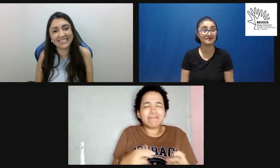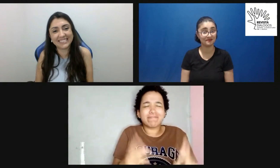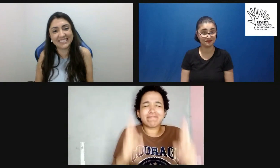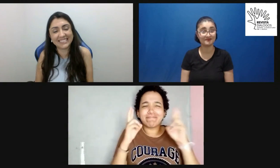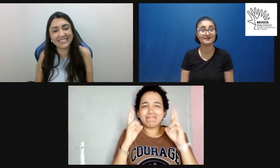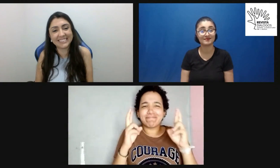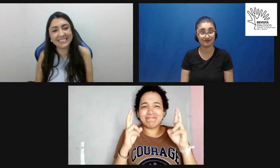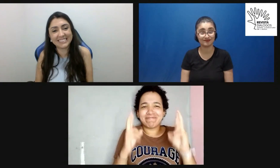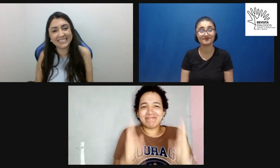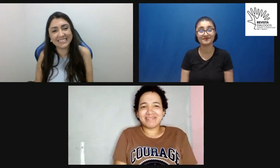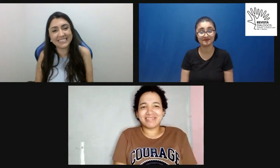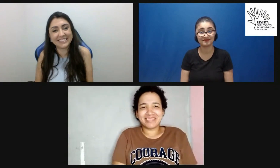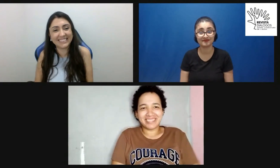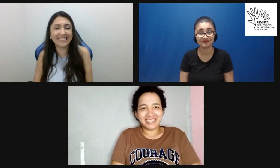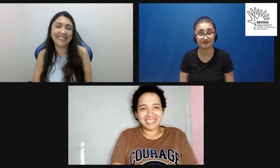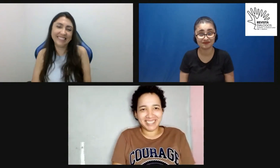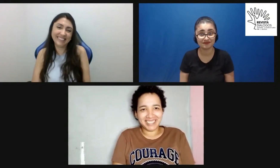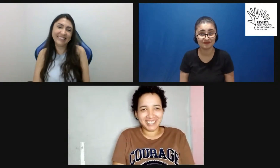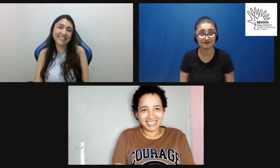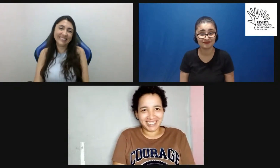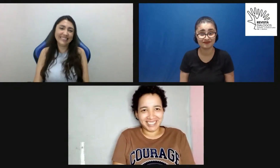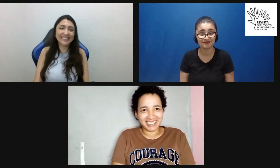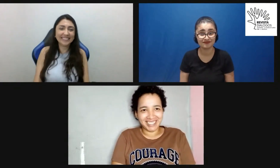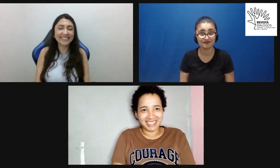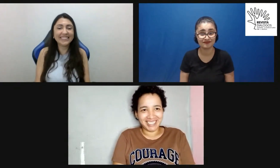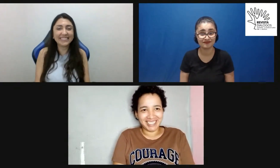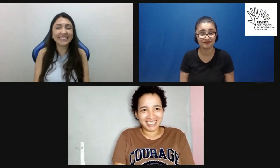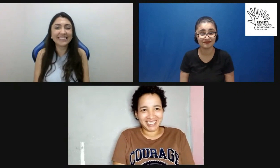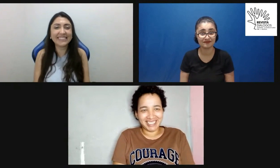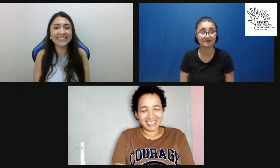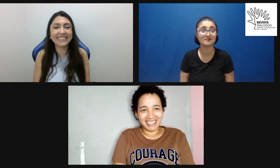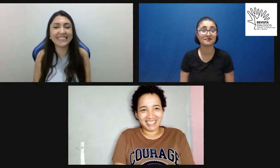que no futuro surjam novos artistas.